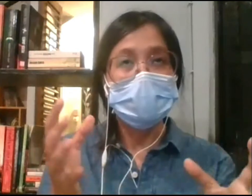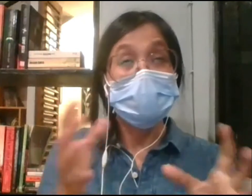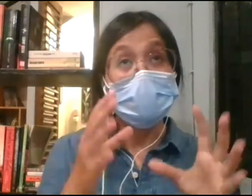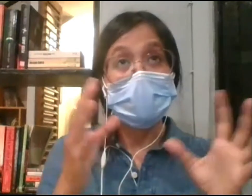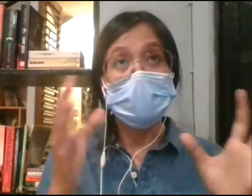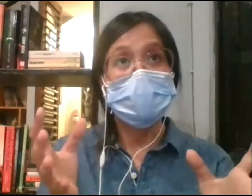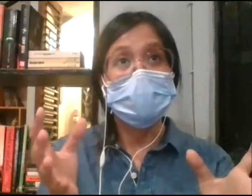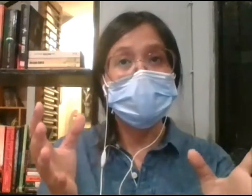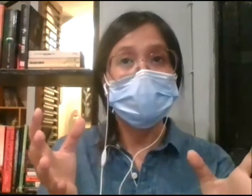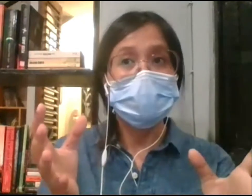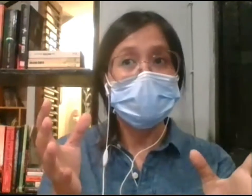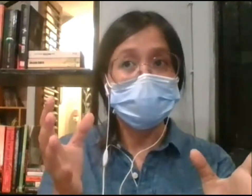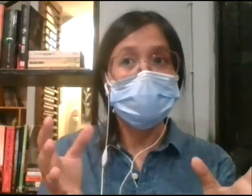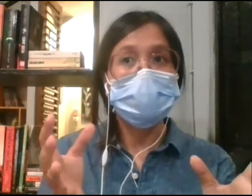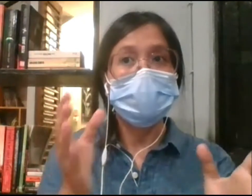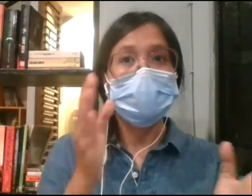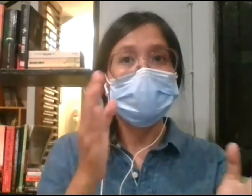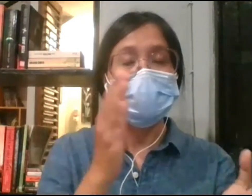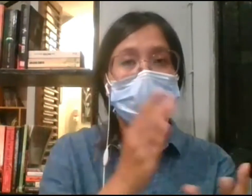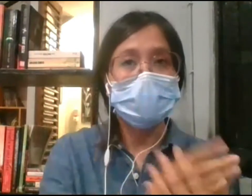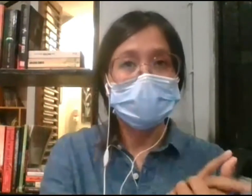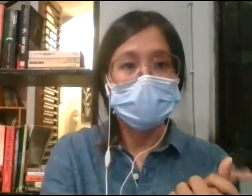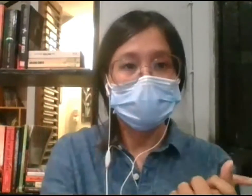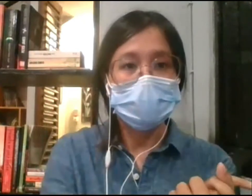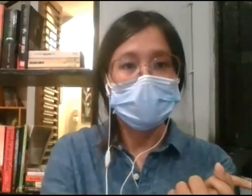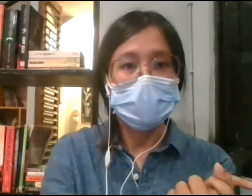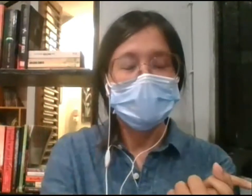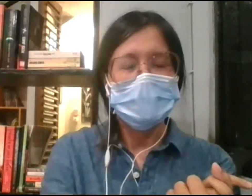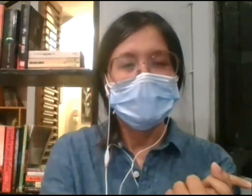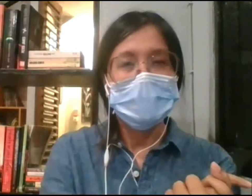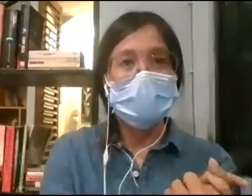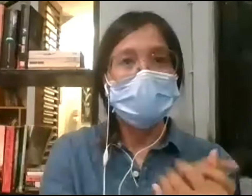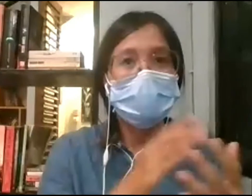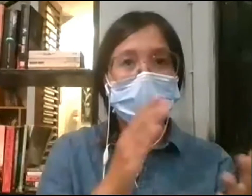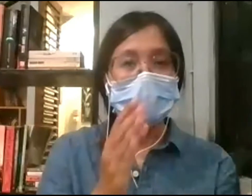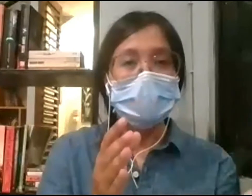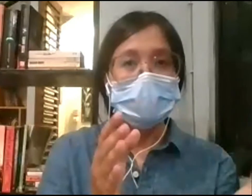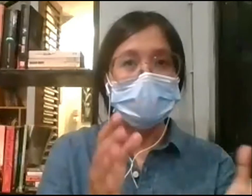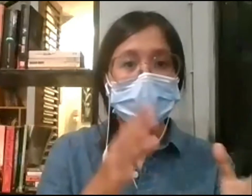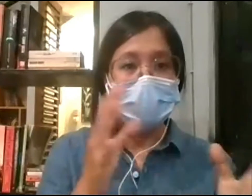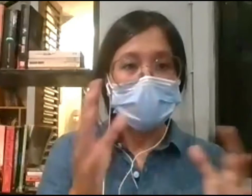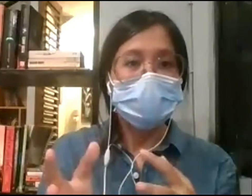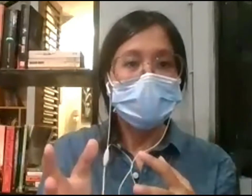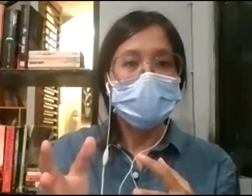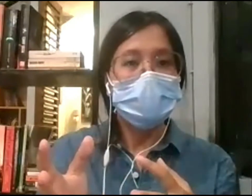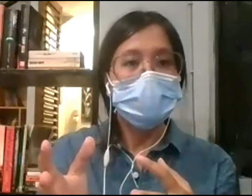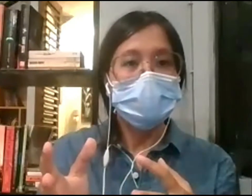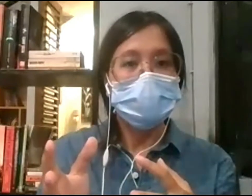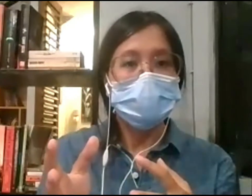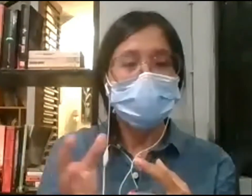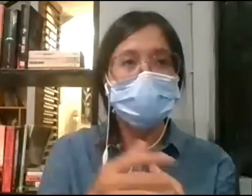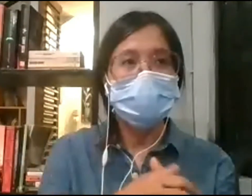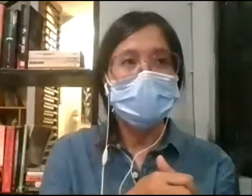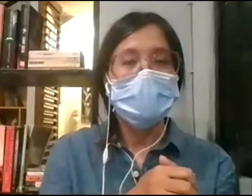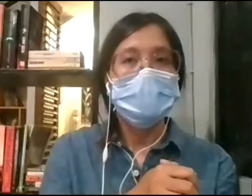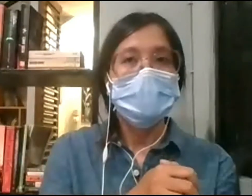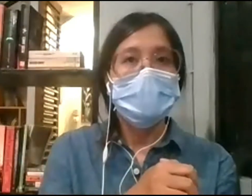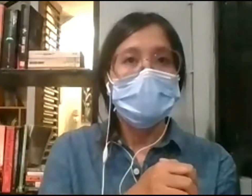persidangan, tidak mempunyai informasi yang cukup untuk teman-teman difabel. Atau misalnya fasilitas RAM tidak ada di